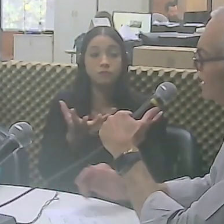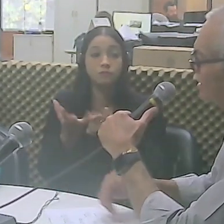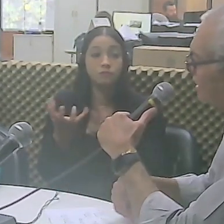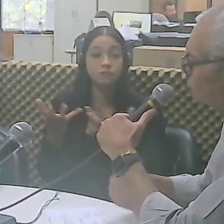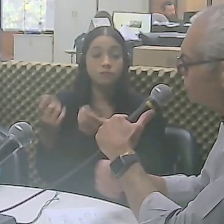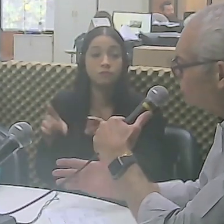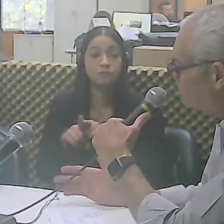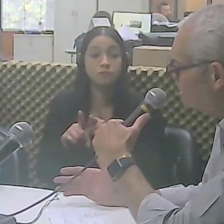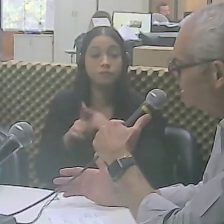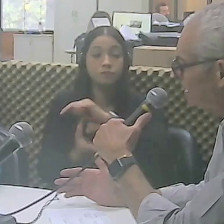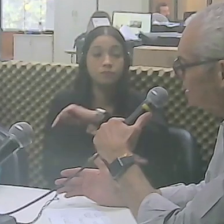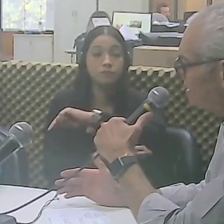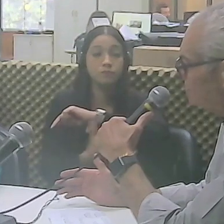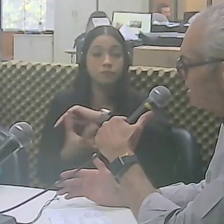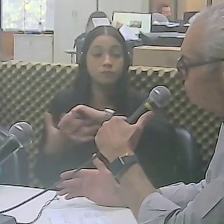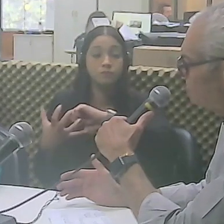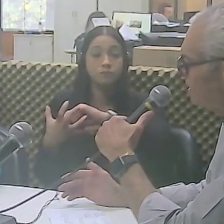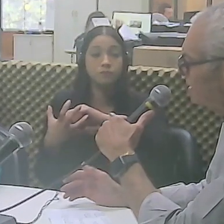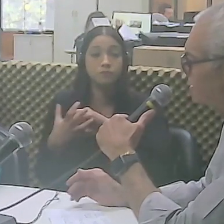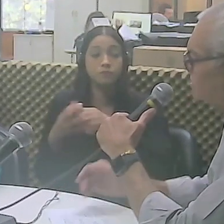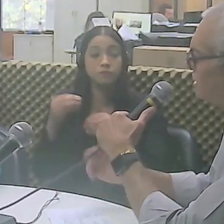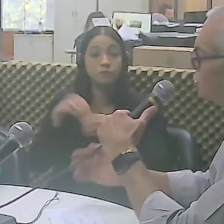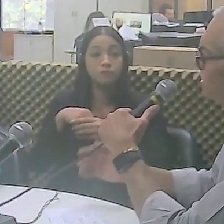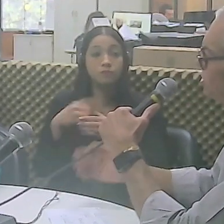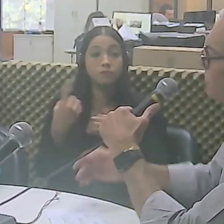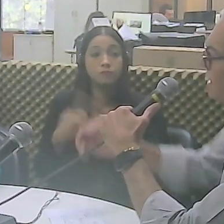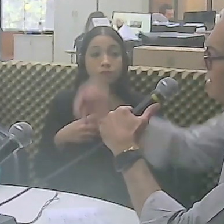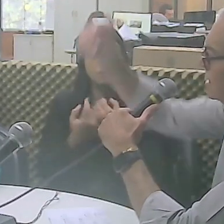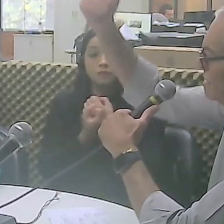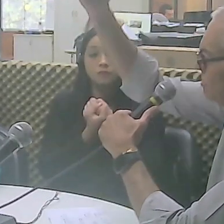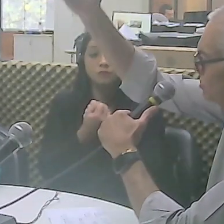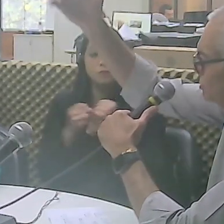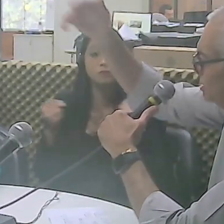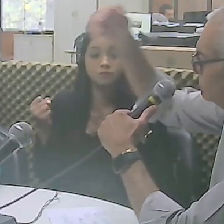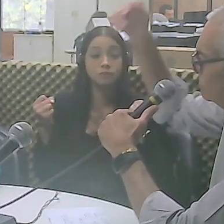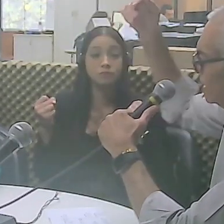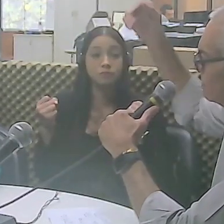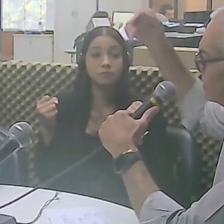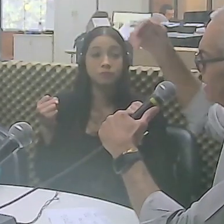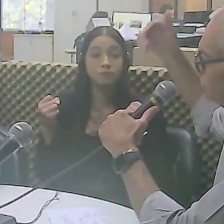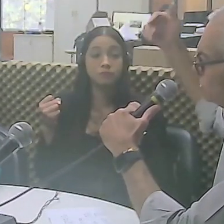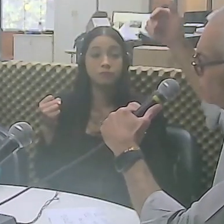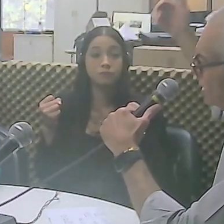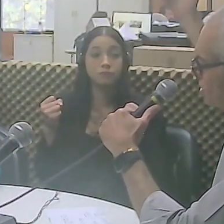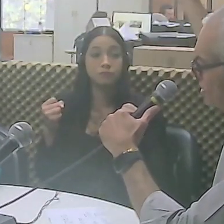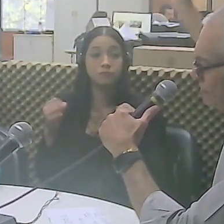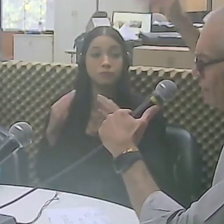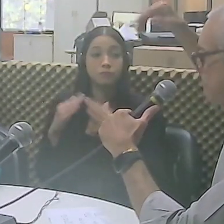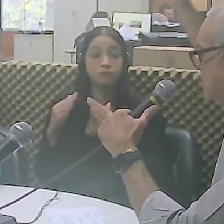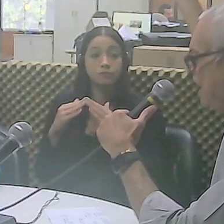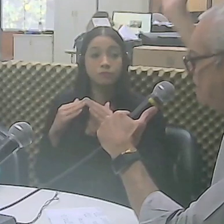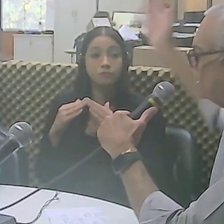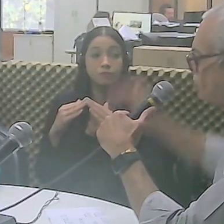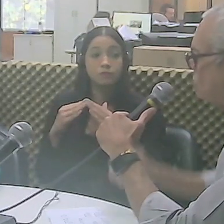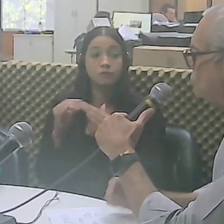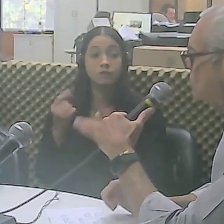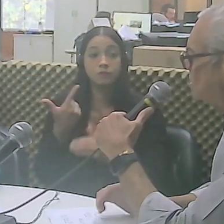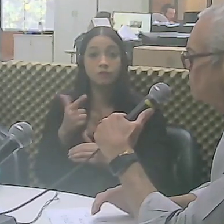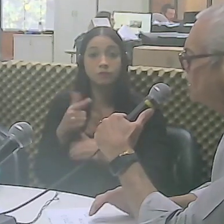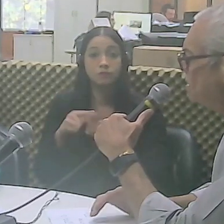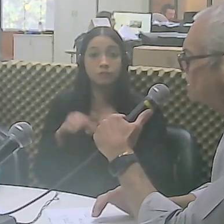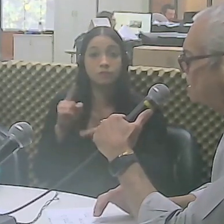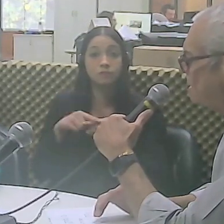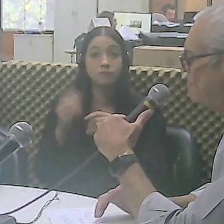pluvial, ela tem que estar totalmente inserida na malha urbana, não se admite mais produzir um equipamento de moradia sem essas